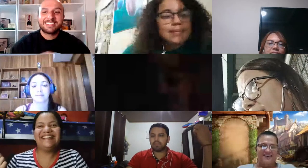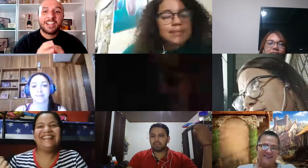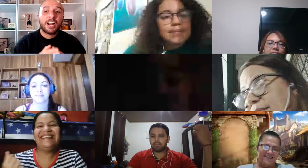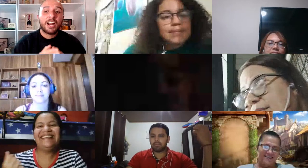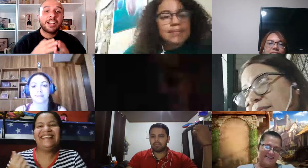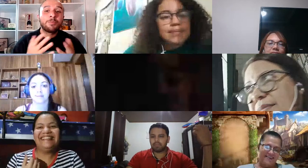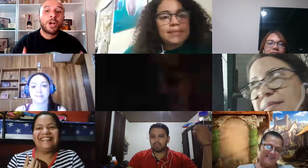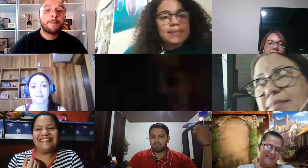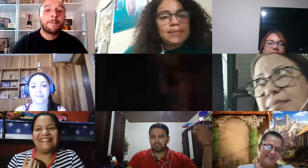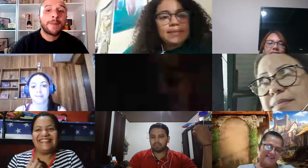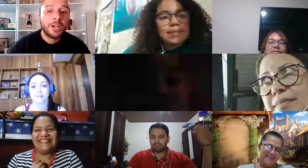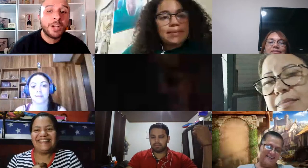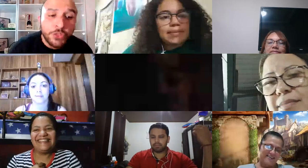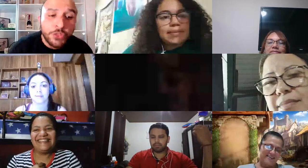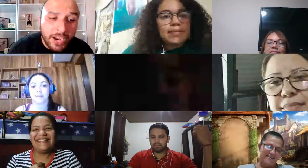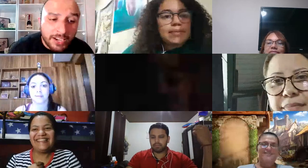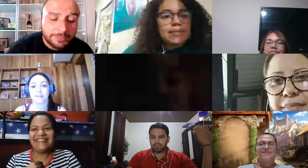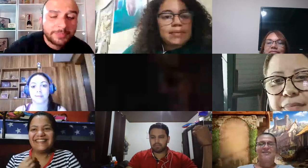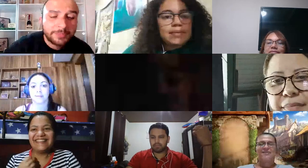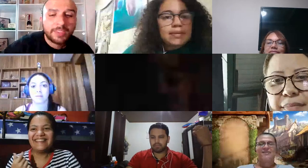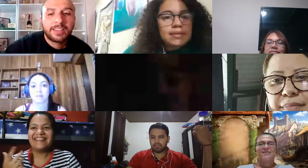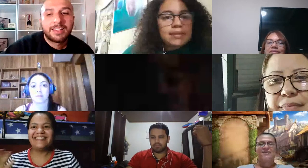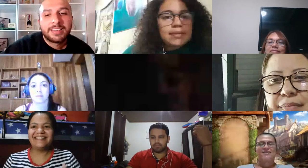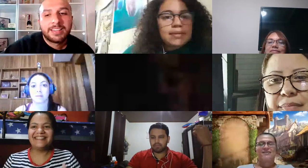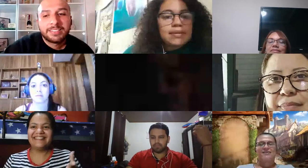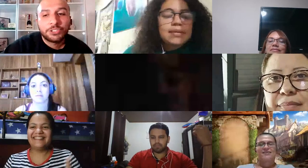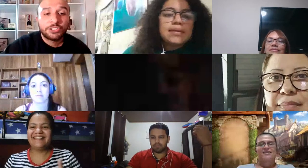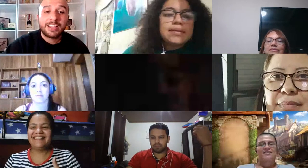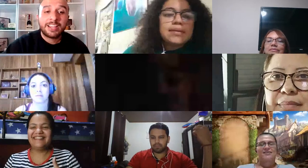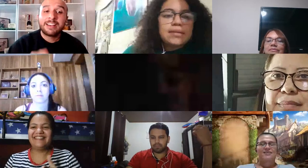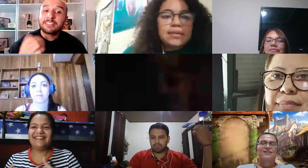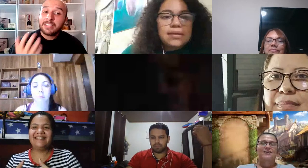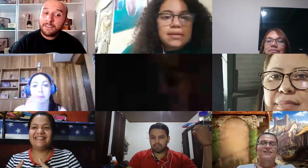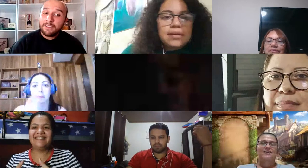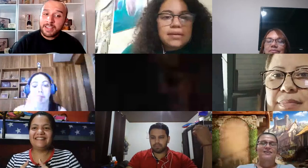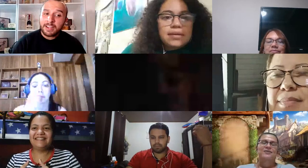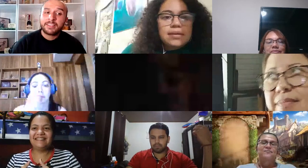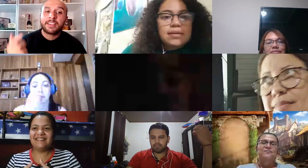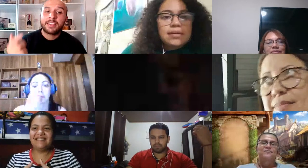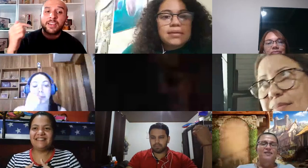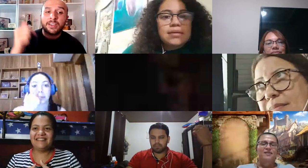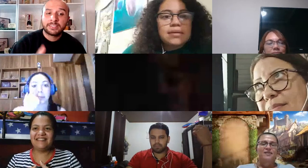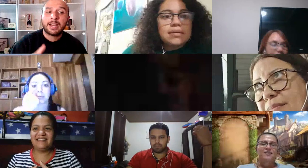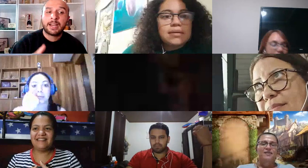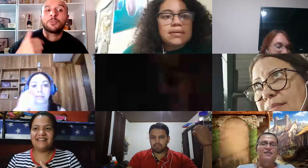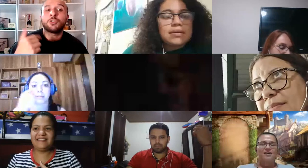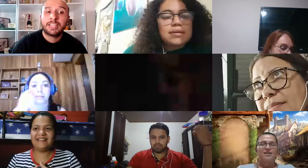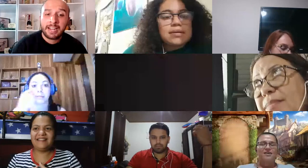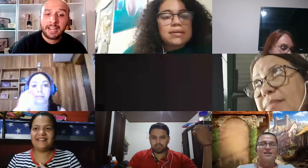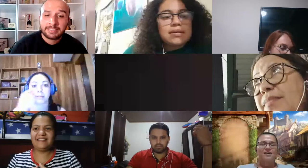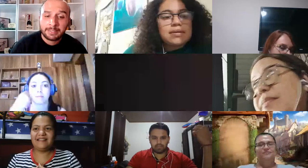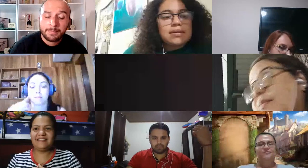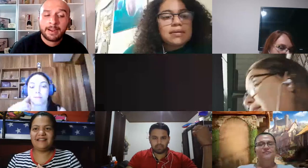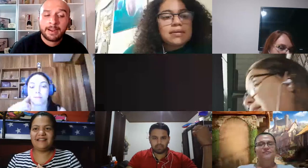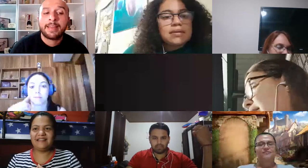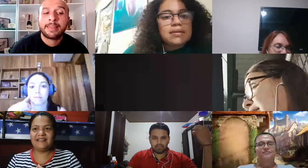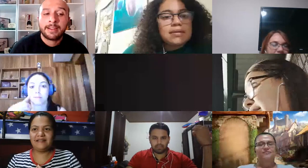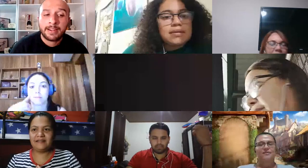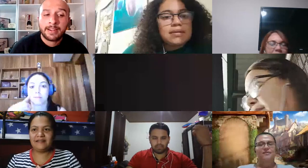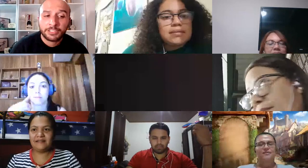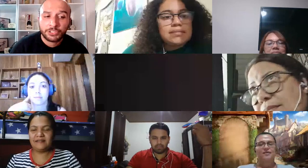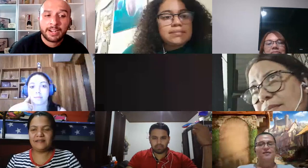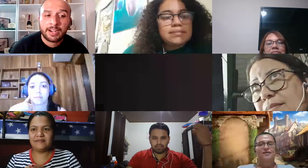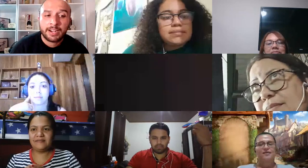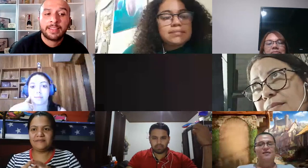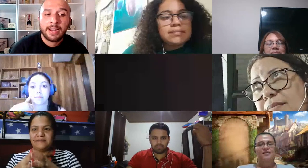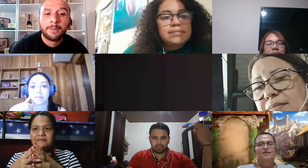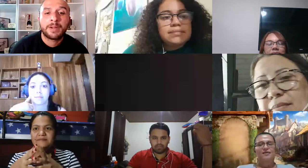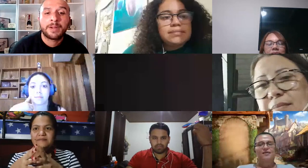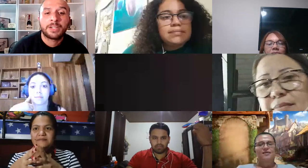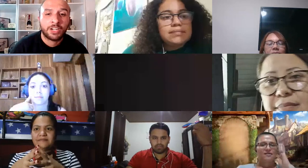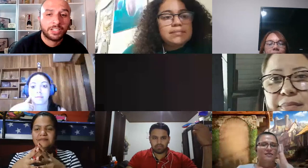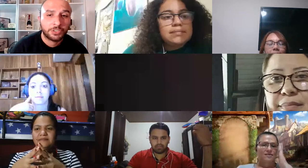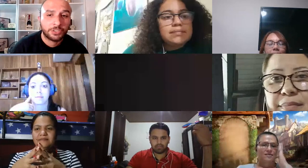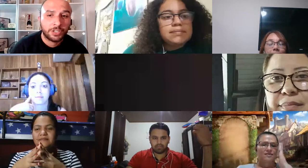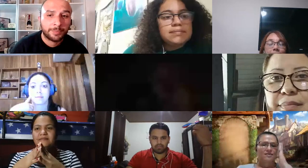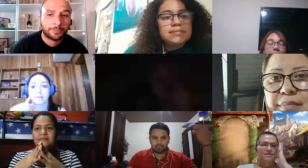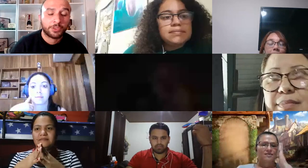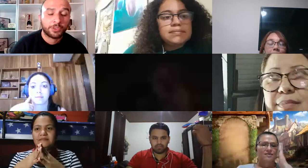Y ahora les voy a preguntar si ustedes sabían que estamos en la Semana Internacional de las Personas.